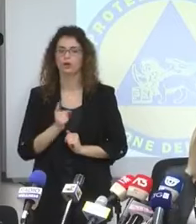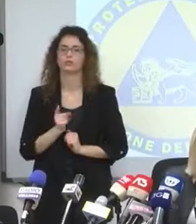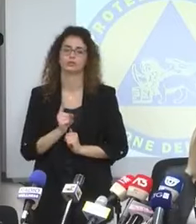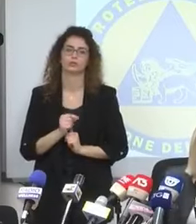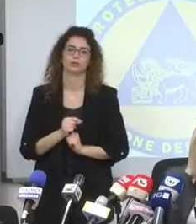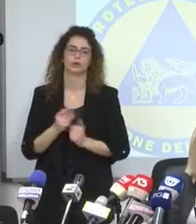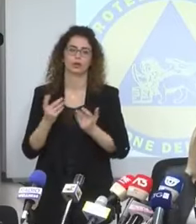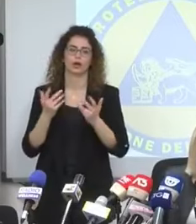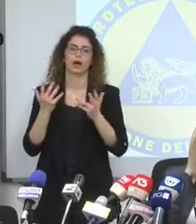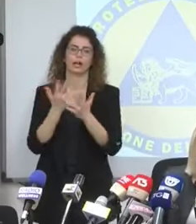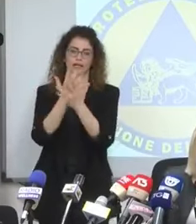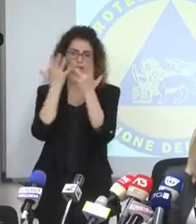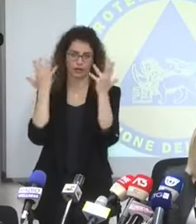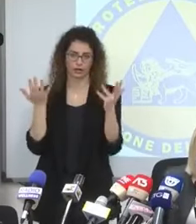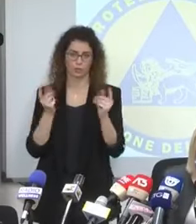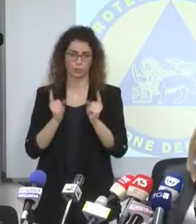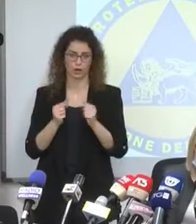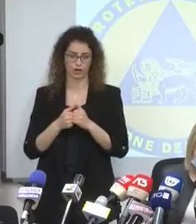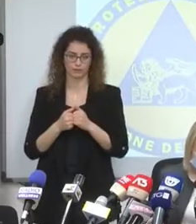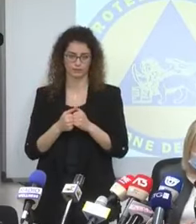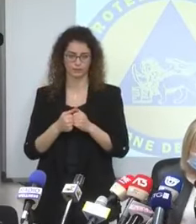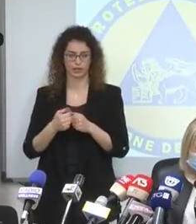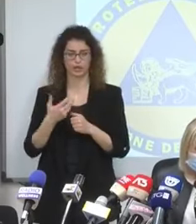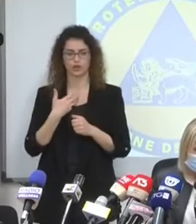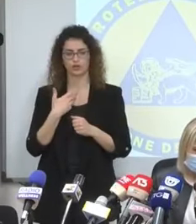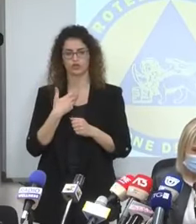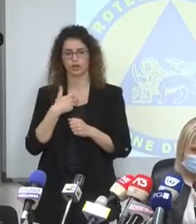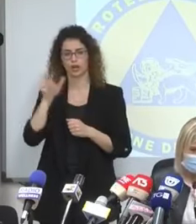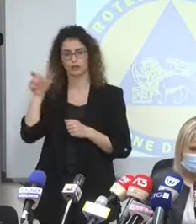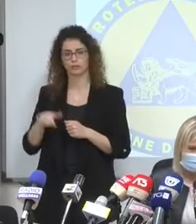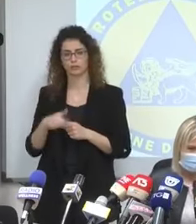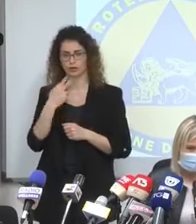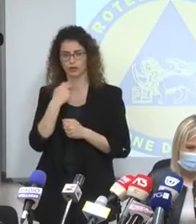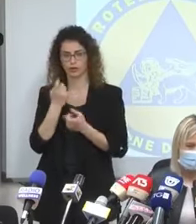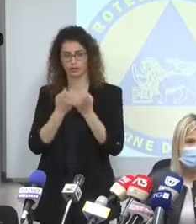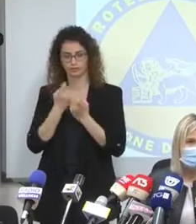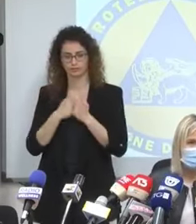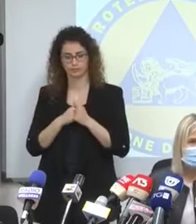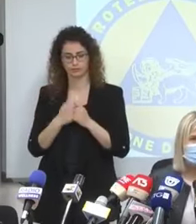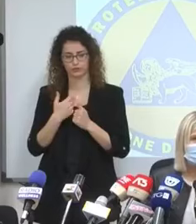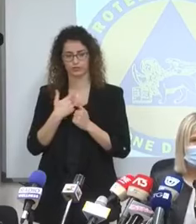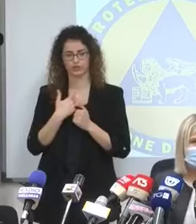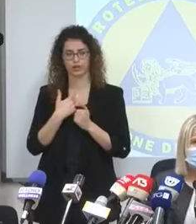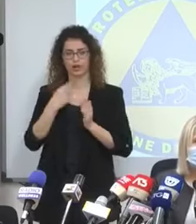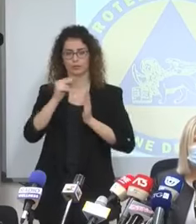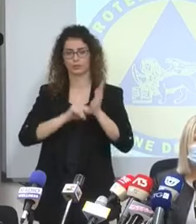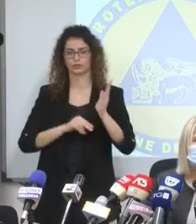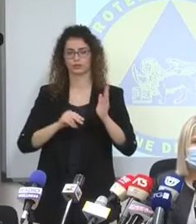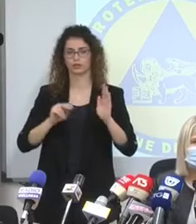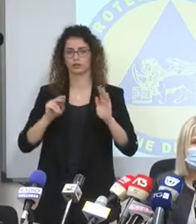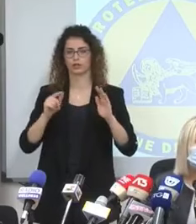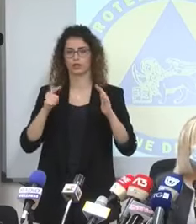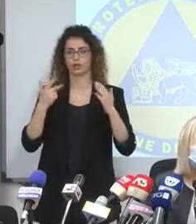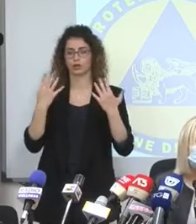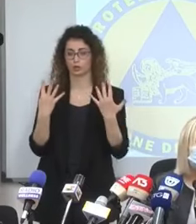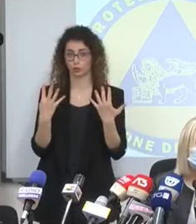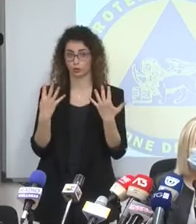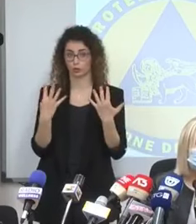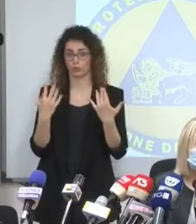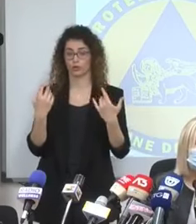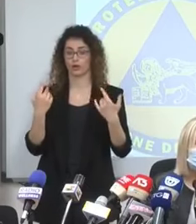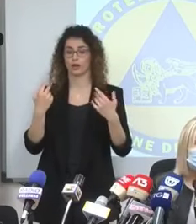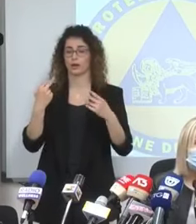stato chiarito che... Ma allora, io avevo un caso di un vicentino che aveva una prenotazione il 9, aveva tentato di entrare